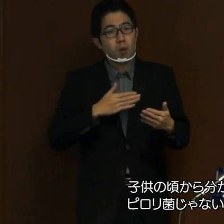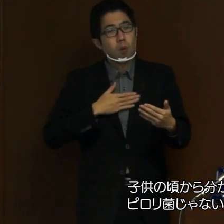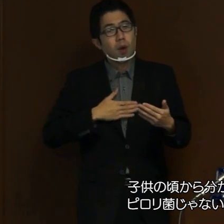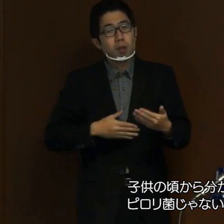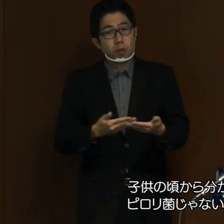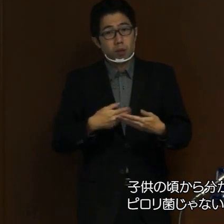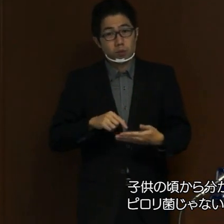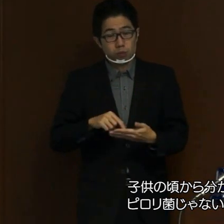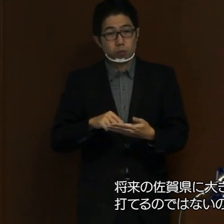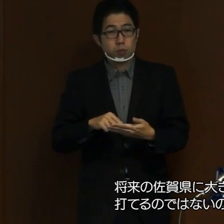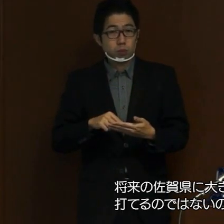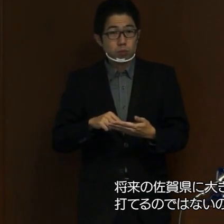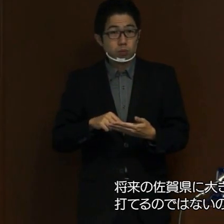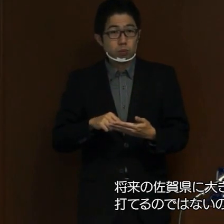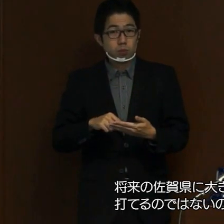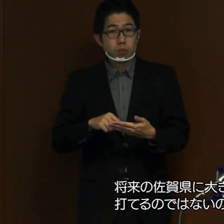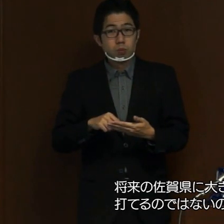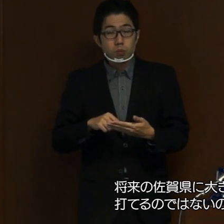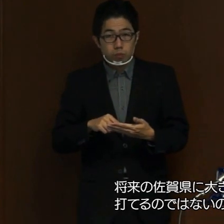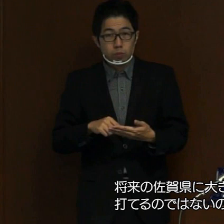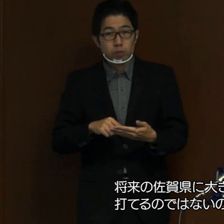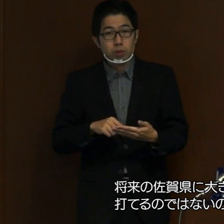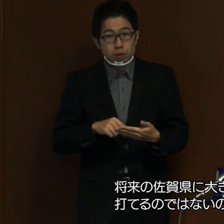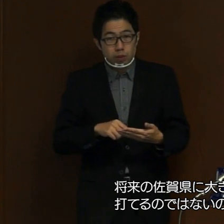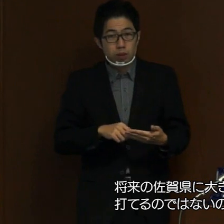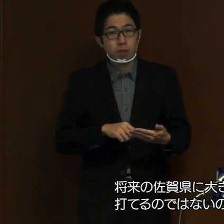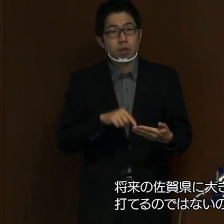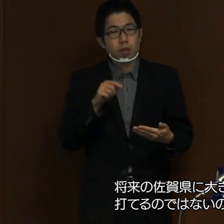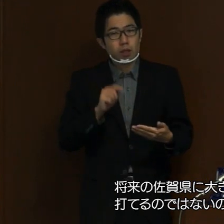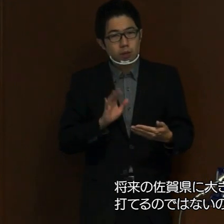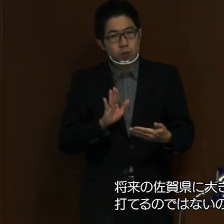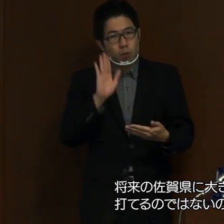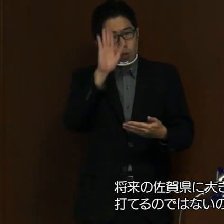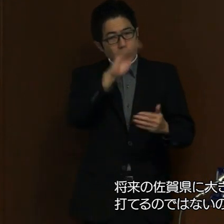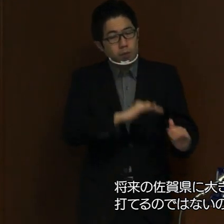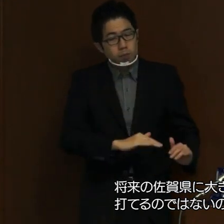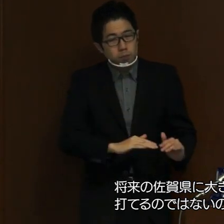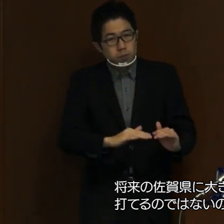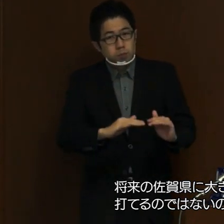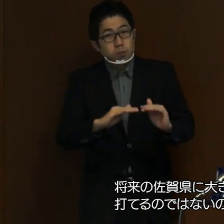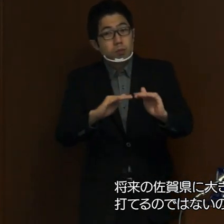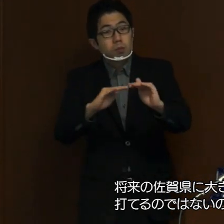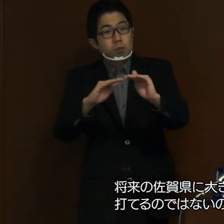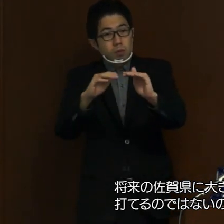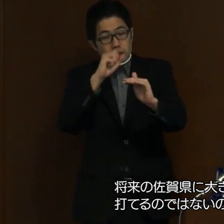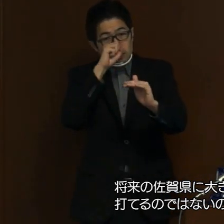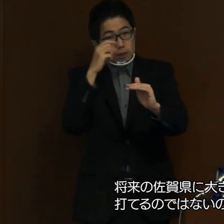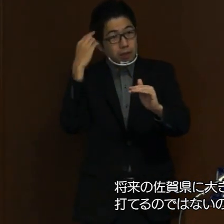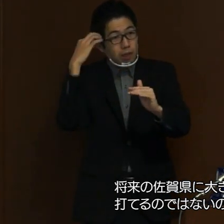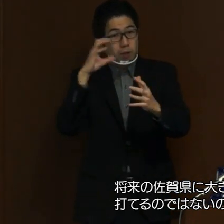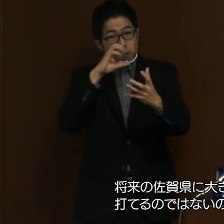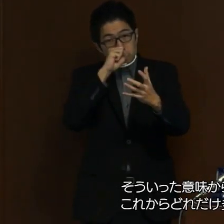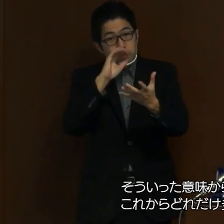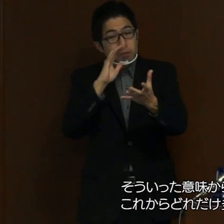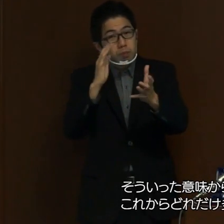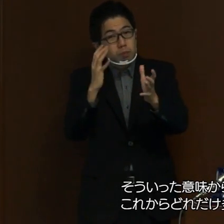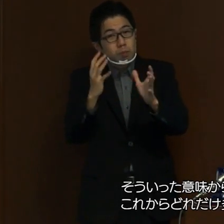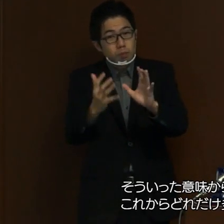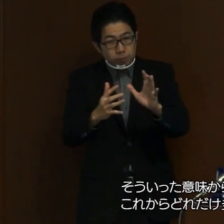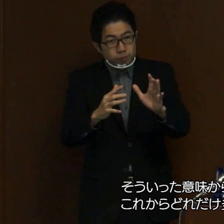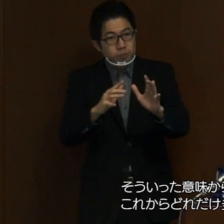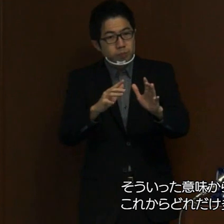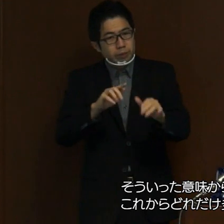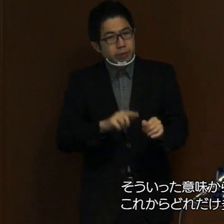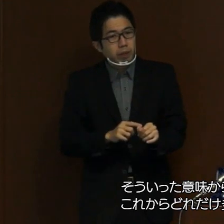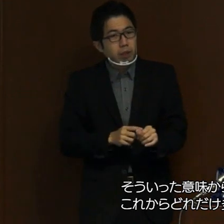ピロリ菌じゃないけれども生涯の佐賀県に大きな布石を打てるんではないのかなと思ったわけでありまして、そういった意味